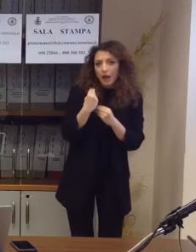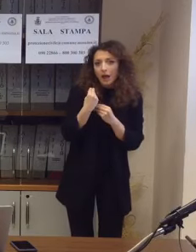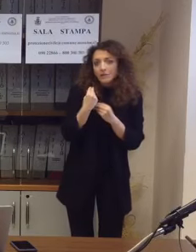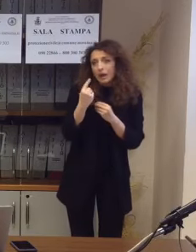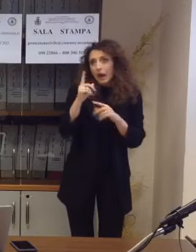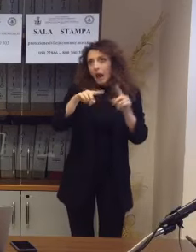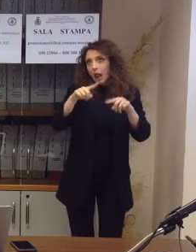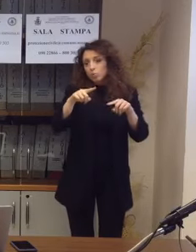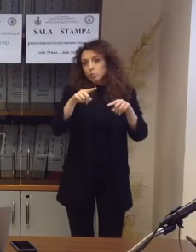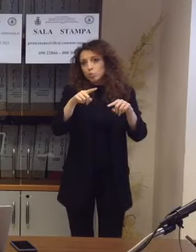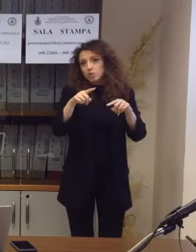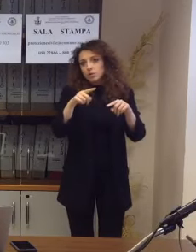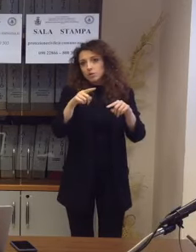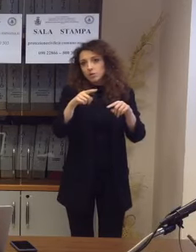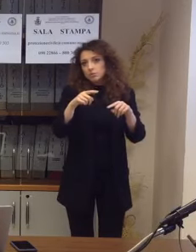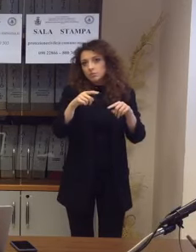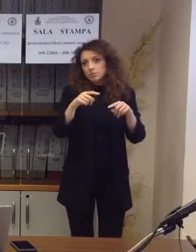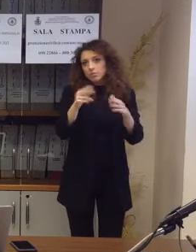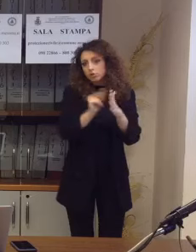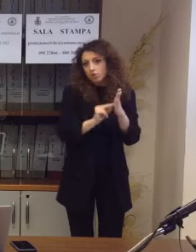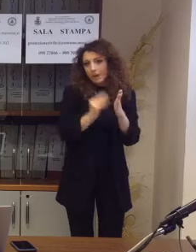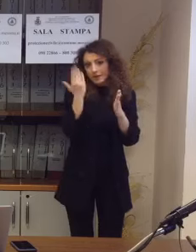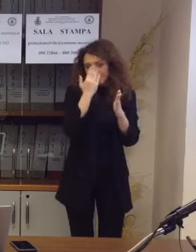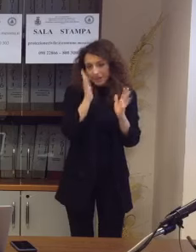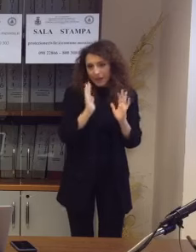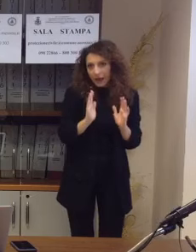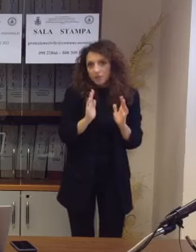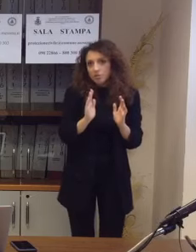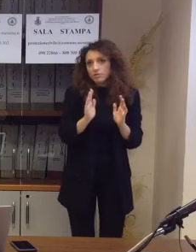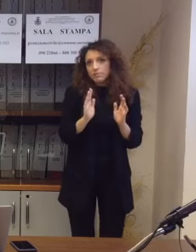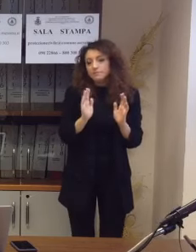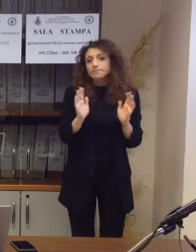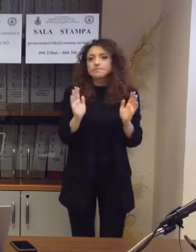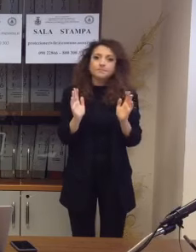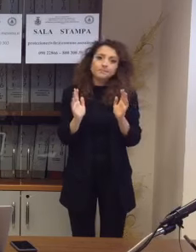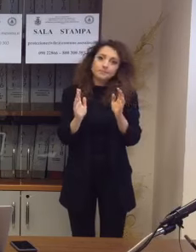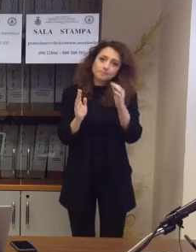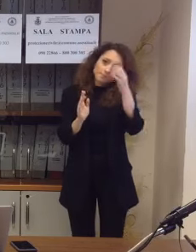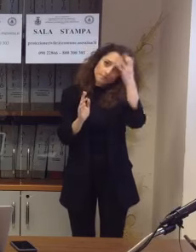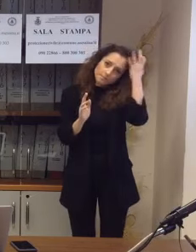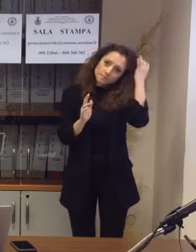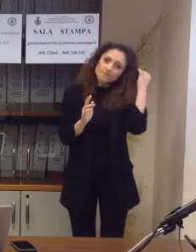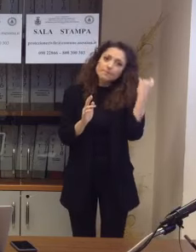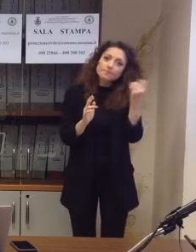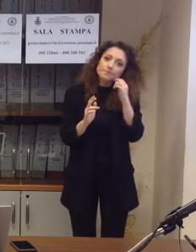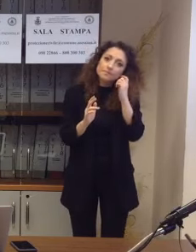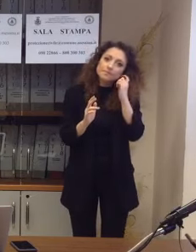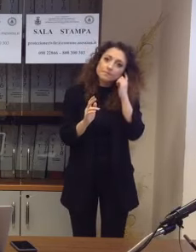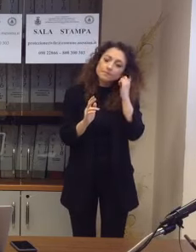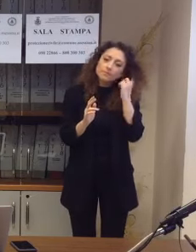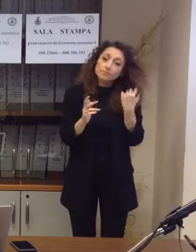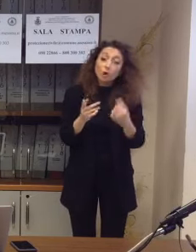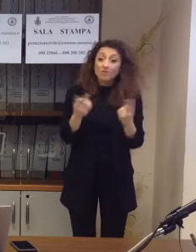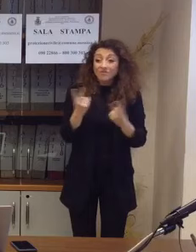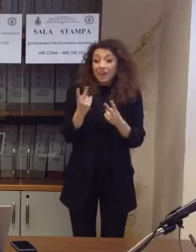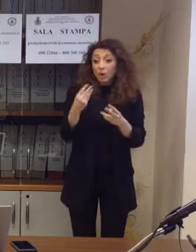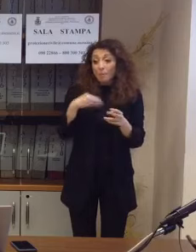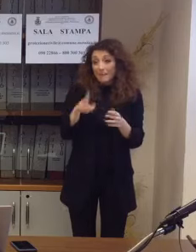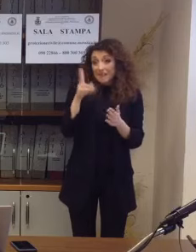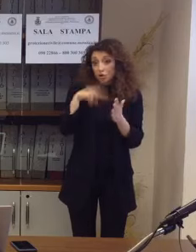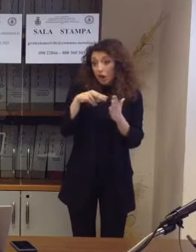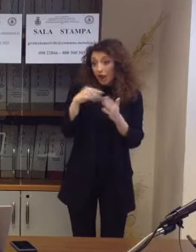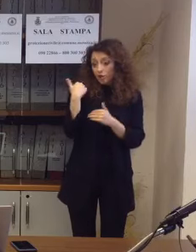alcune hanno sbagliato la domanda. Certo, il messaggio di prima che vi ho fatto, che vi ho letto, è sicuramente sinonimo di una persona non in buona fede, e ce